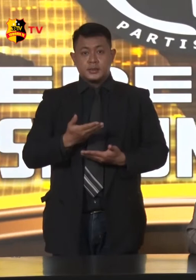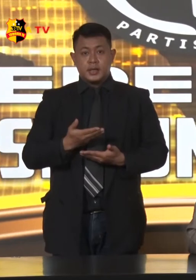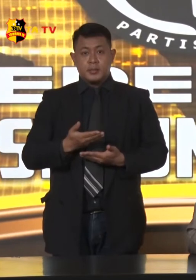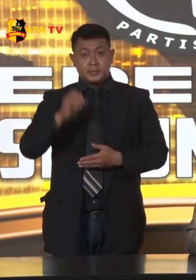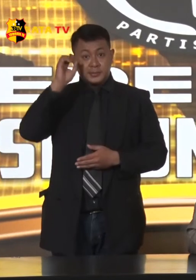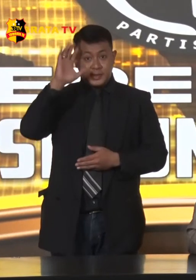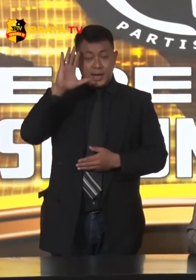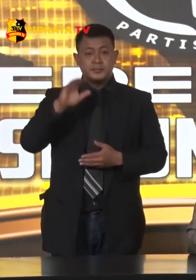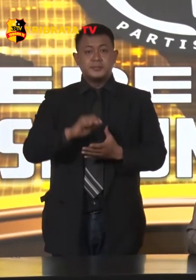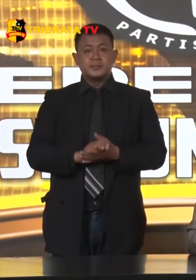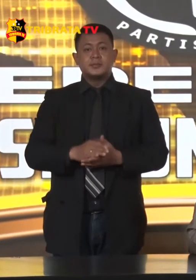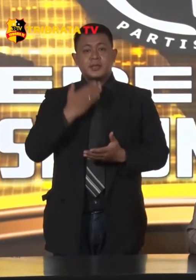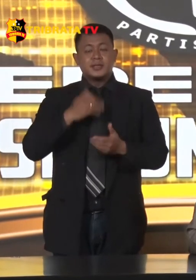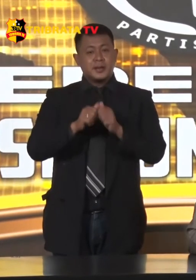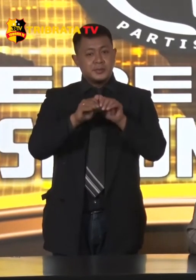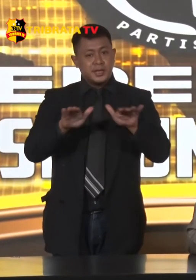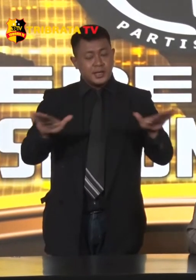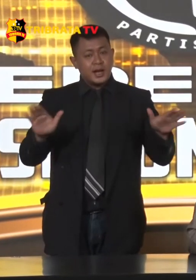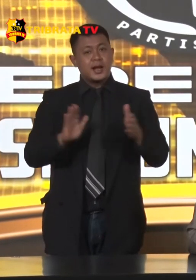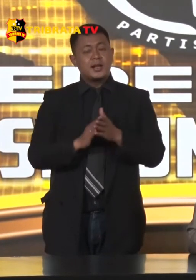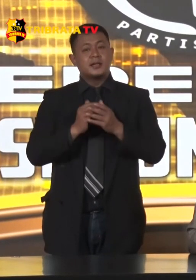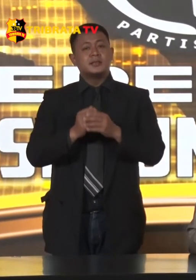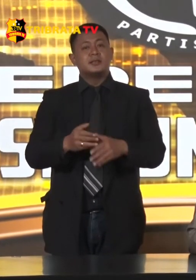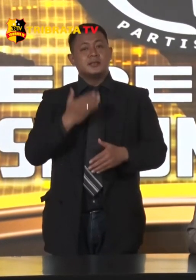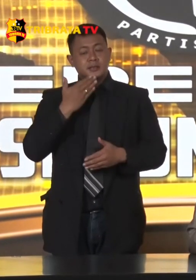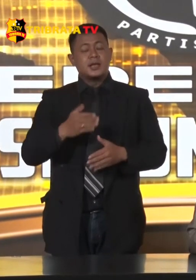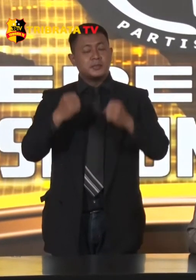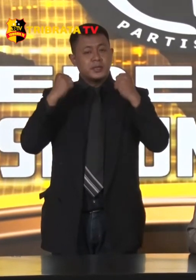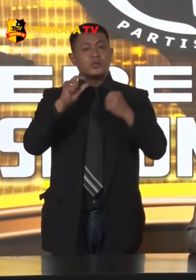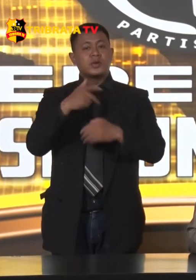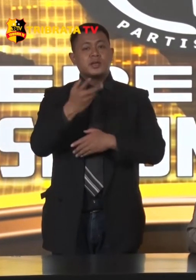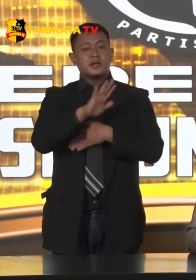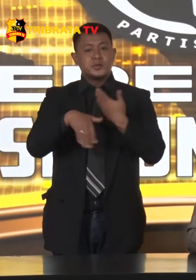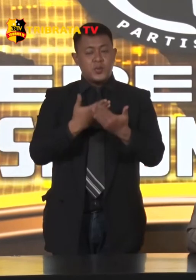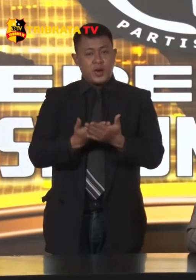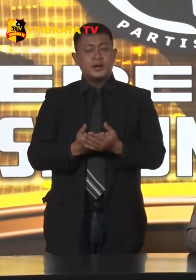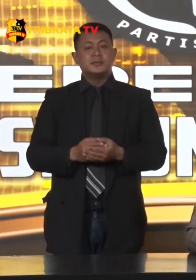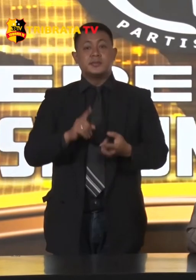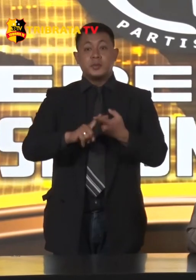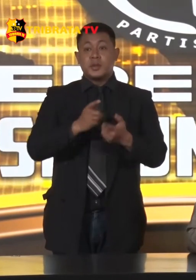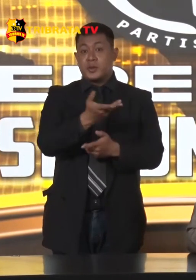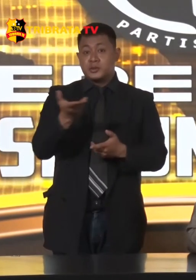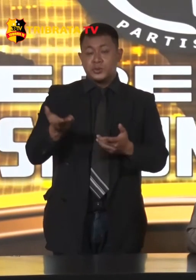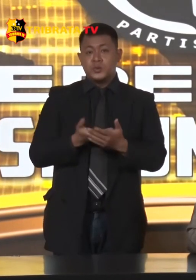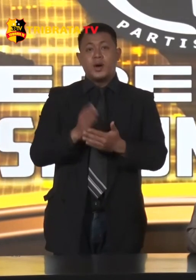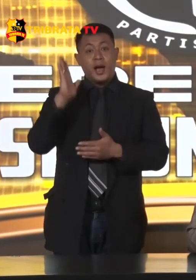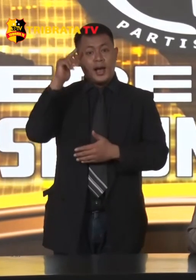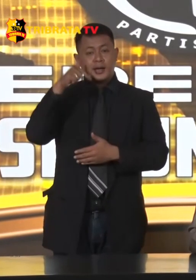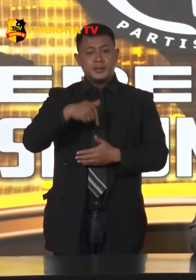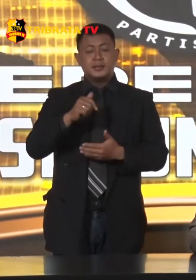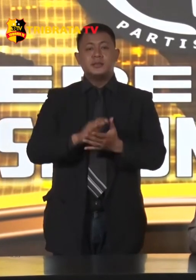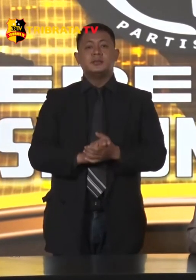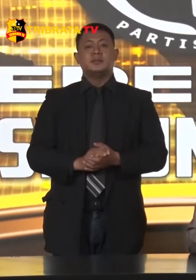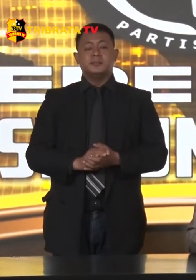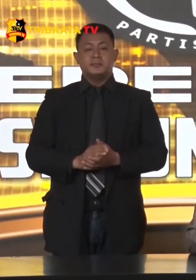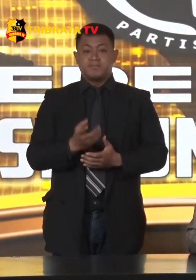Selamat siang, salam sejahtera, dan salam sehat untuk kita semua. Rekan-rekan sekalian, pada siang hari ini